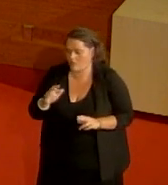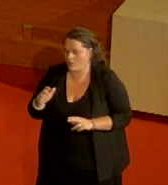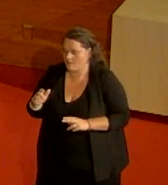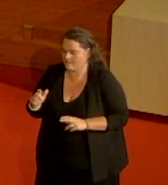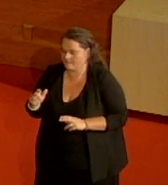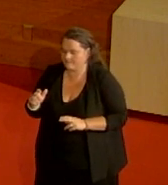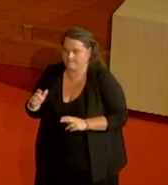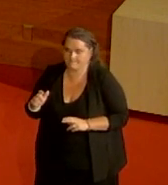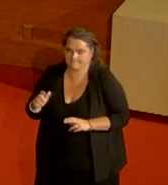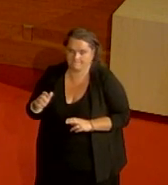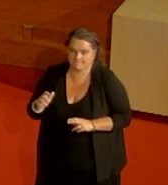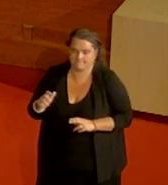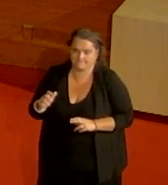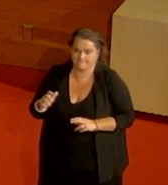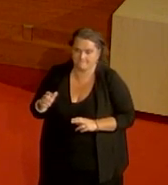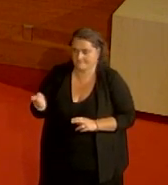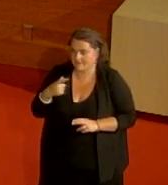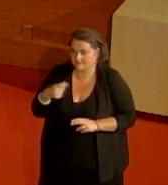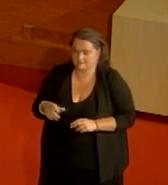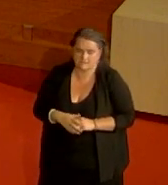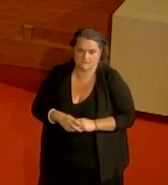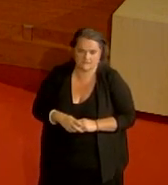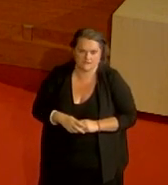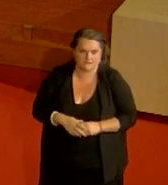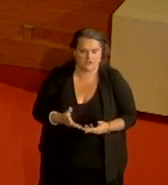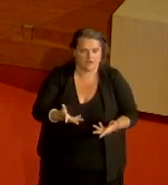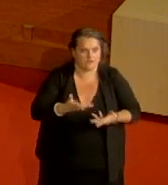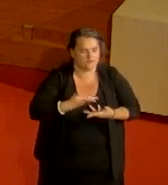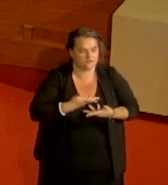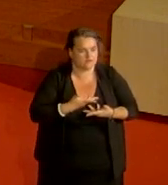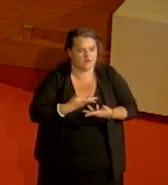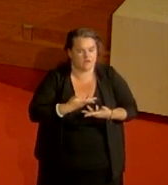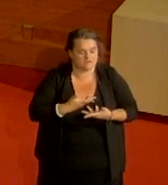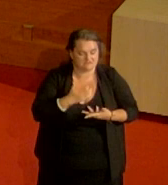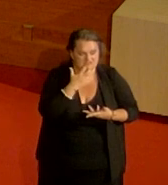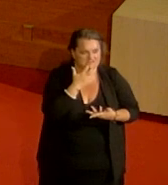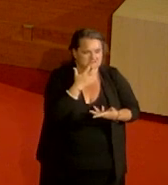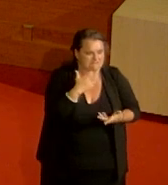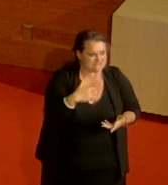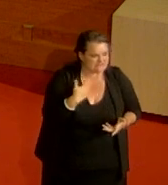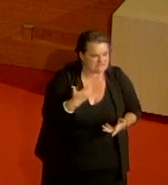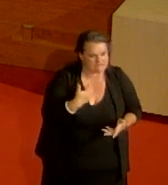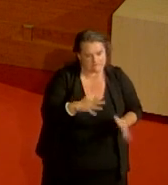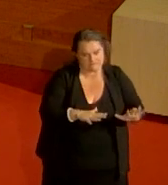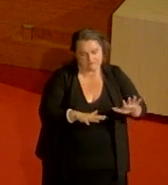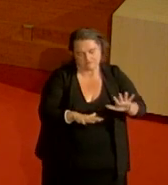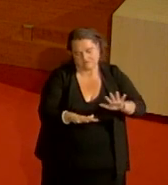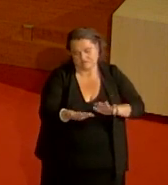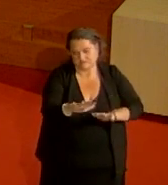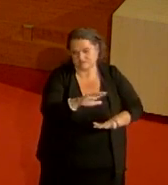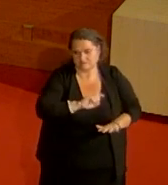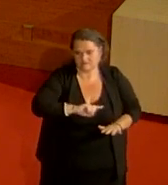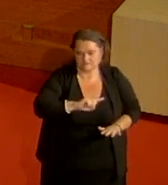ayudan a paliar lo que perturba frente al eh eh A ese